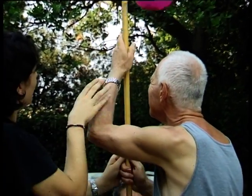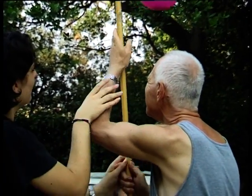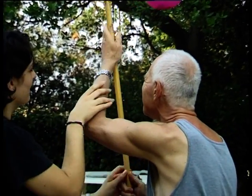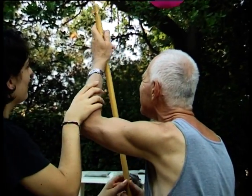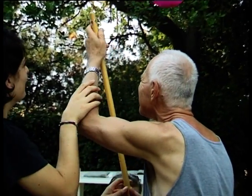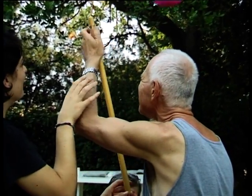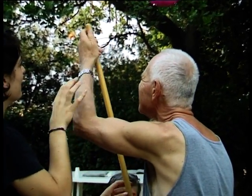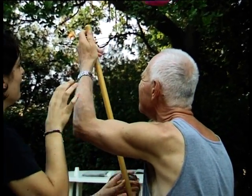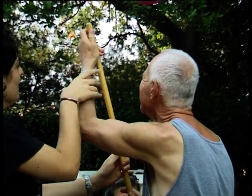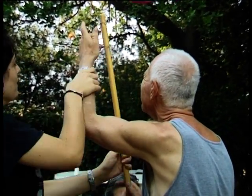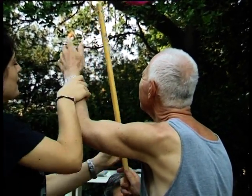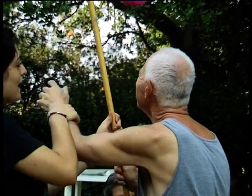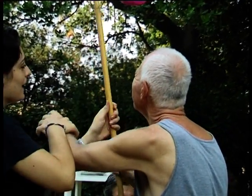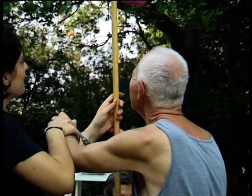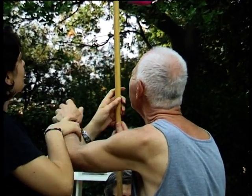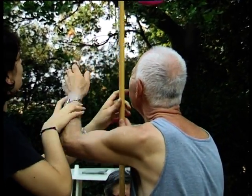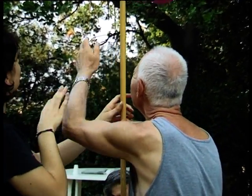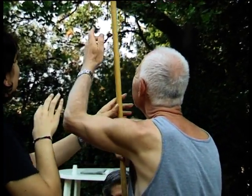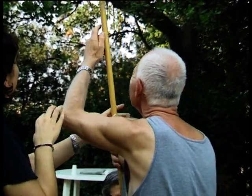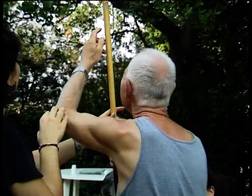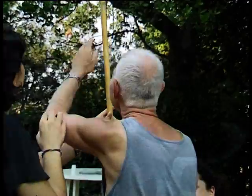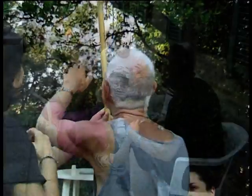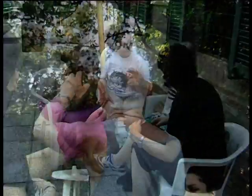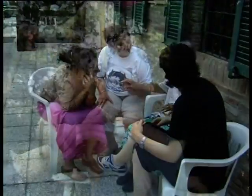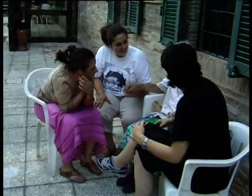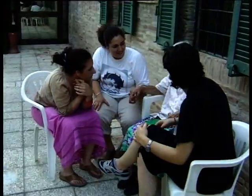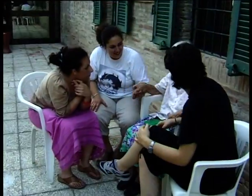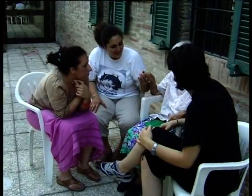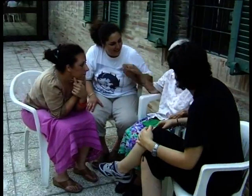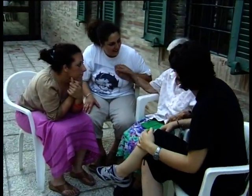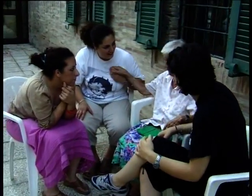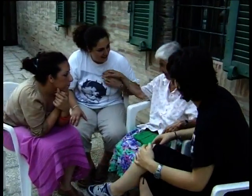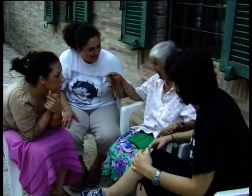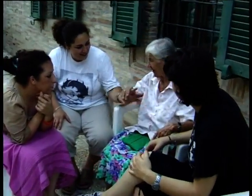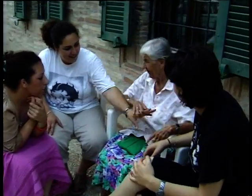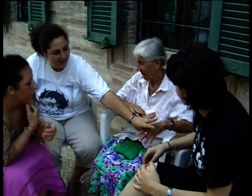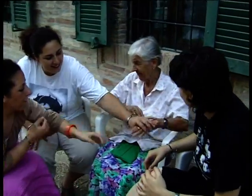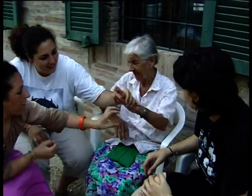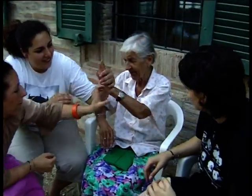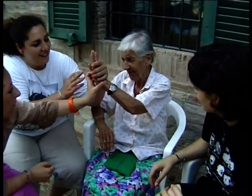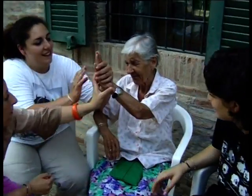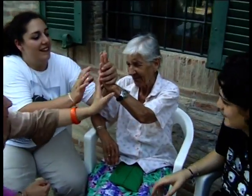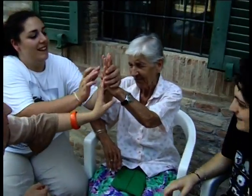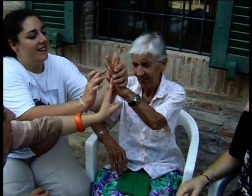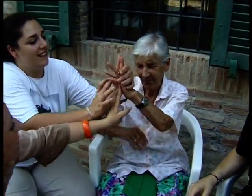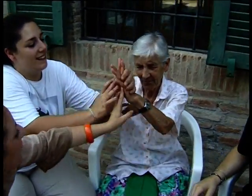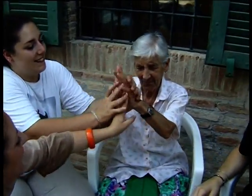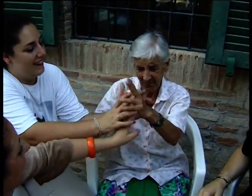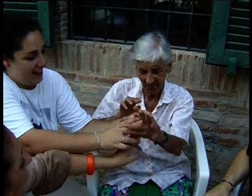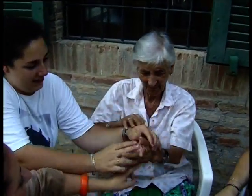molte sfere della vita quotidiana. Questa situazione limita l'autodeterminazione e la partecipazione. La Lega del